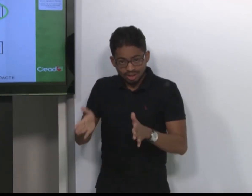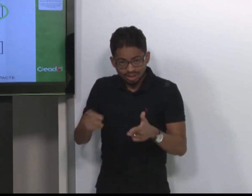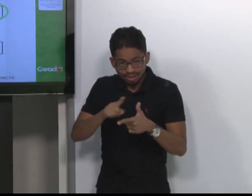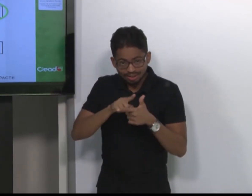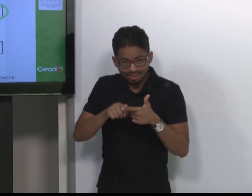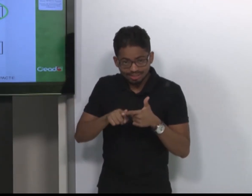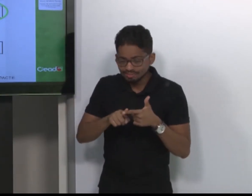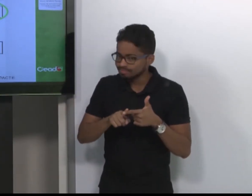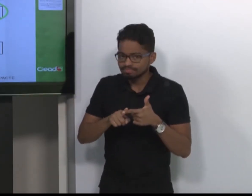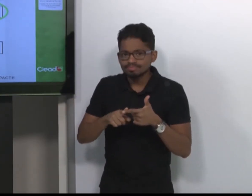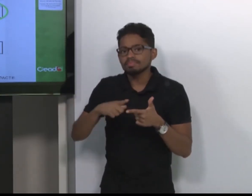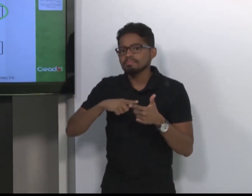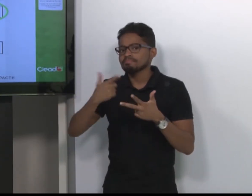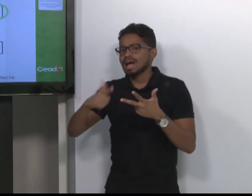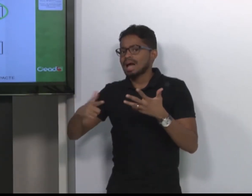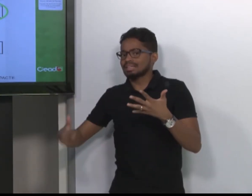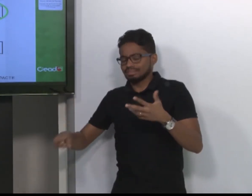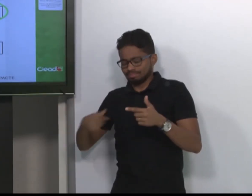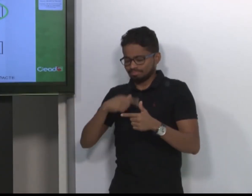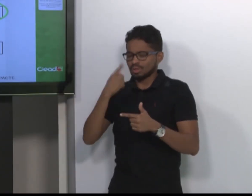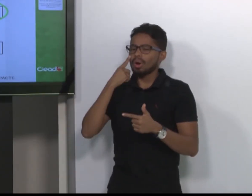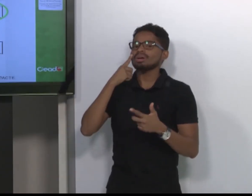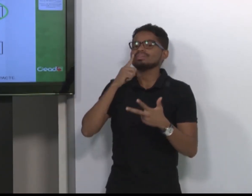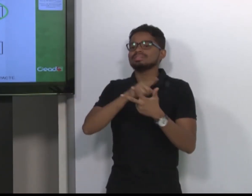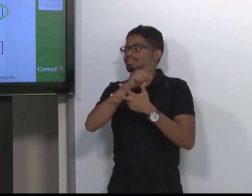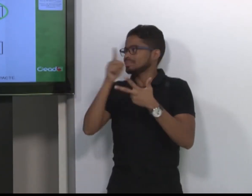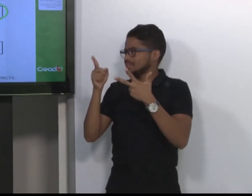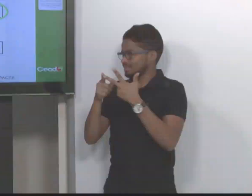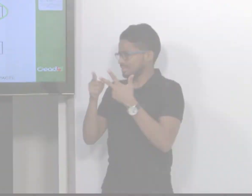mas só isso basta? Não. Temos outros.